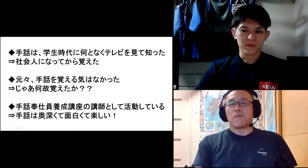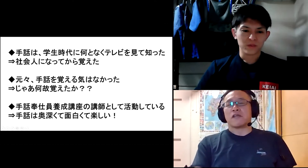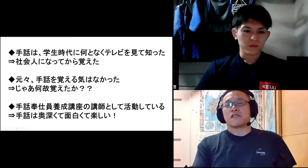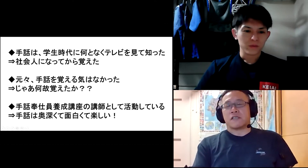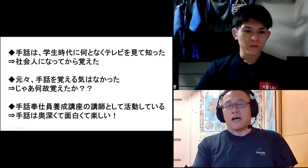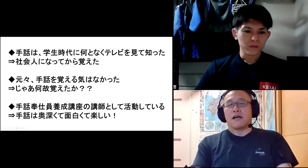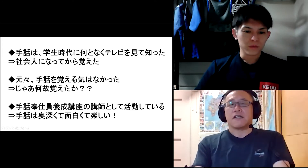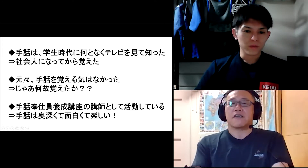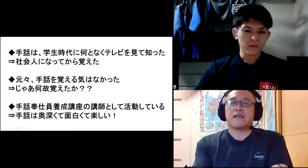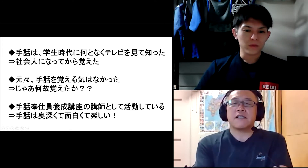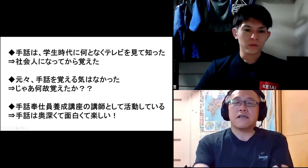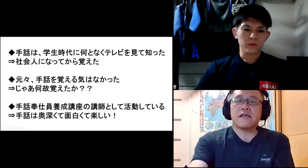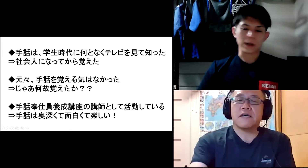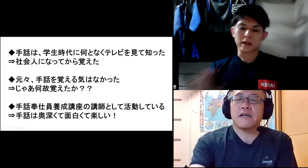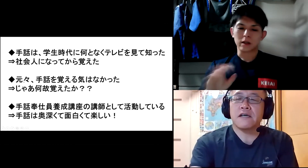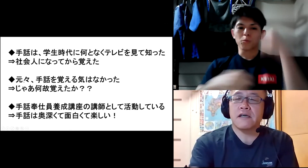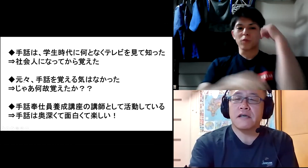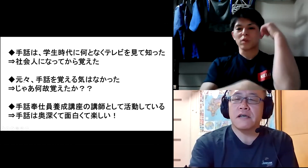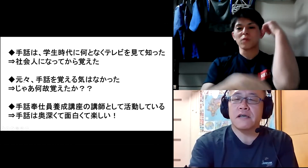覚えました。